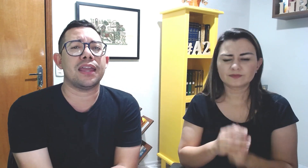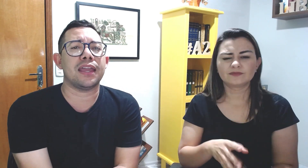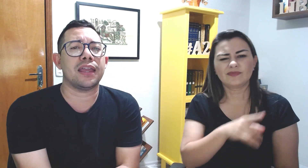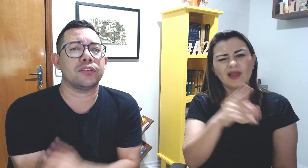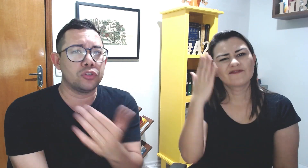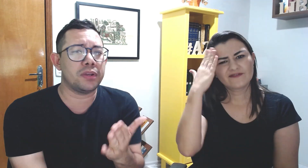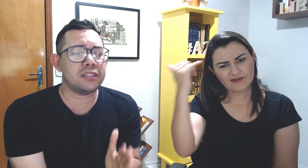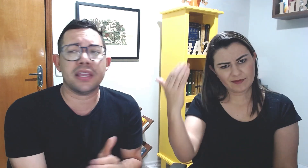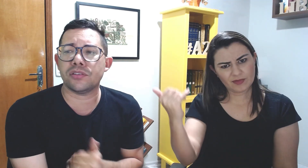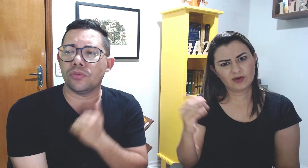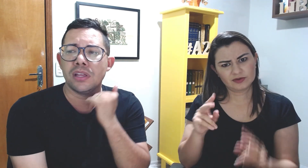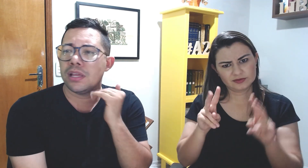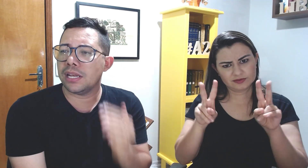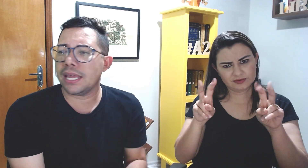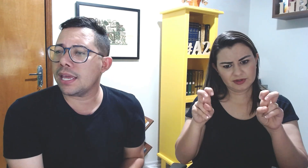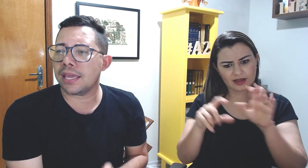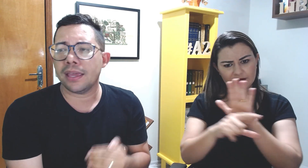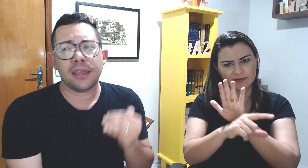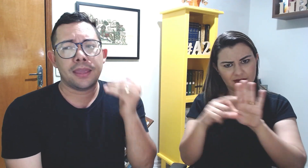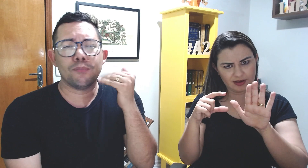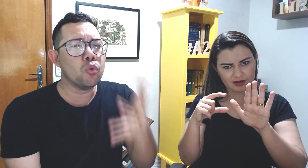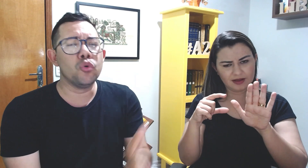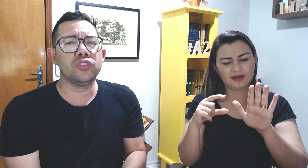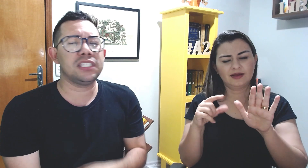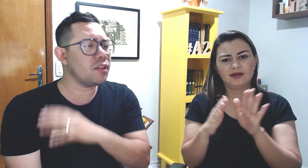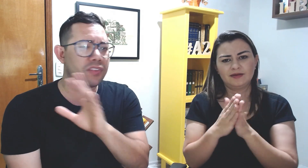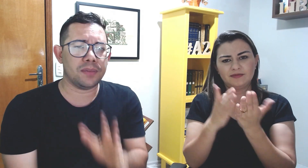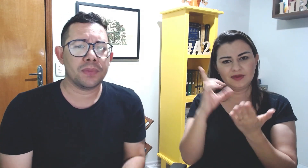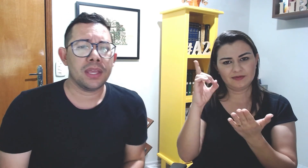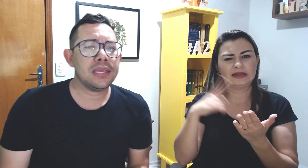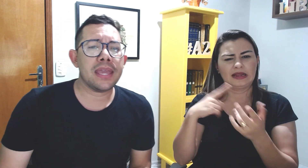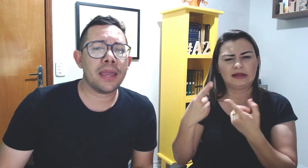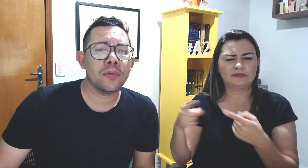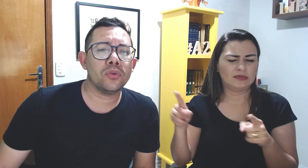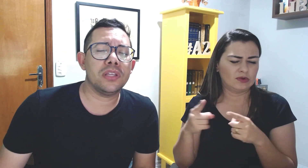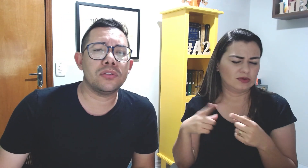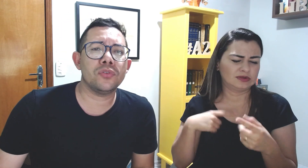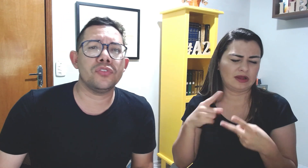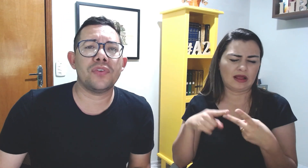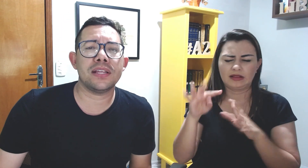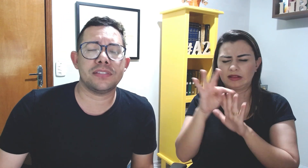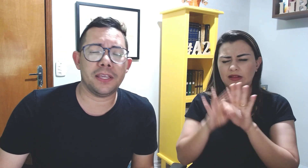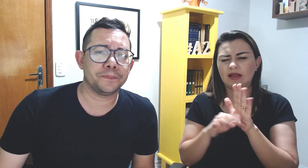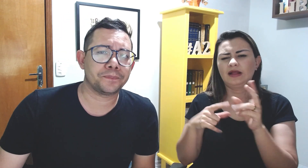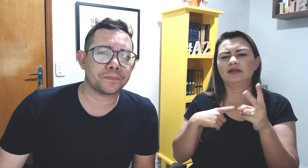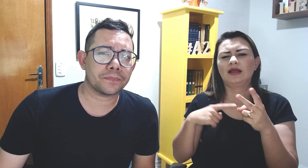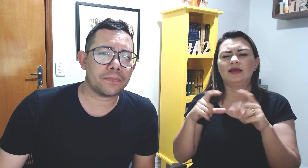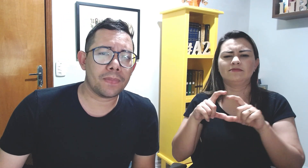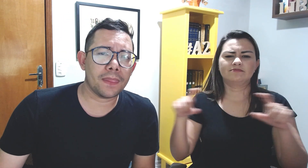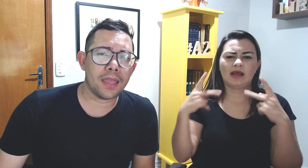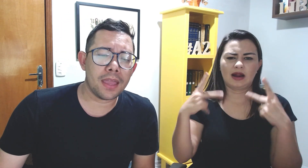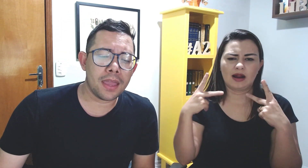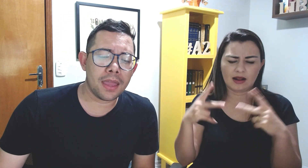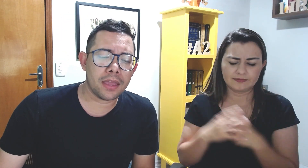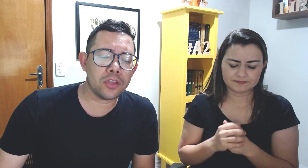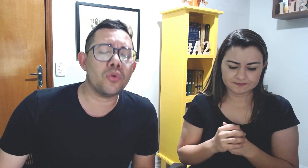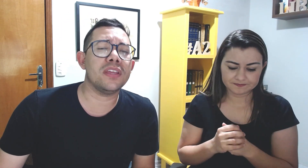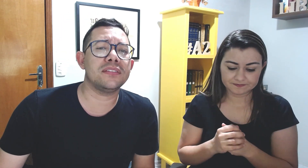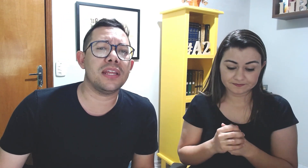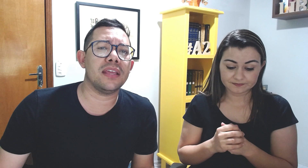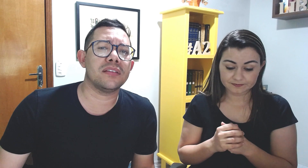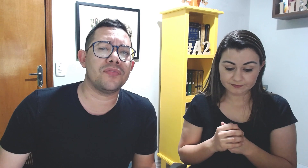falar sobre esse texto. Ler, música, enfim. Que é o texto onde fala assim,